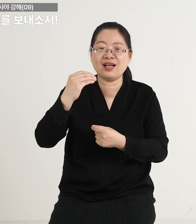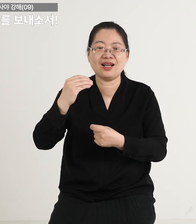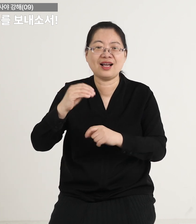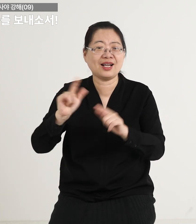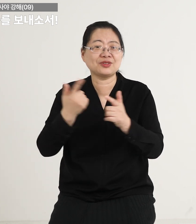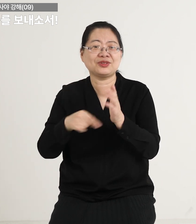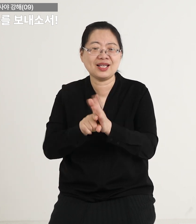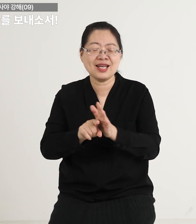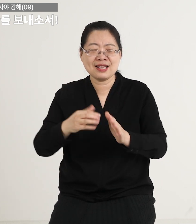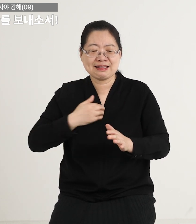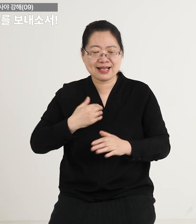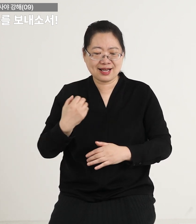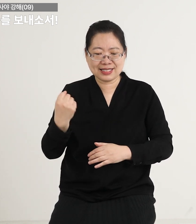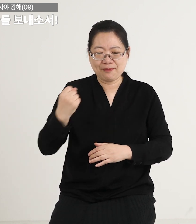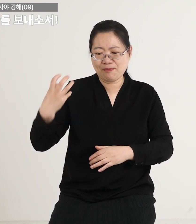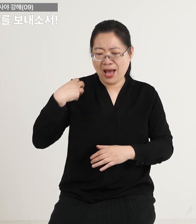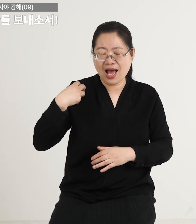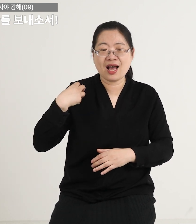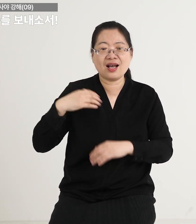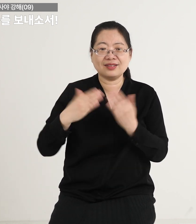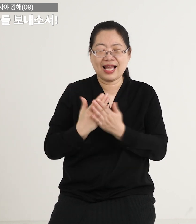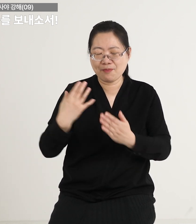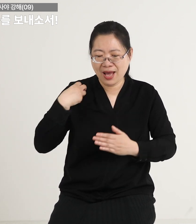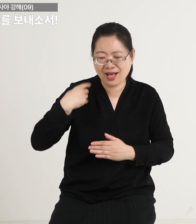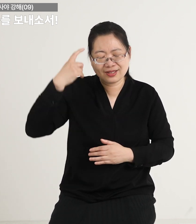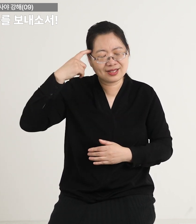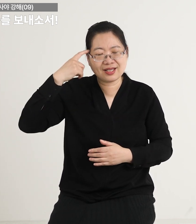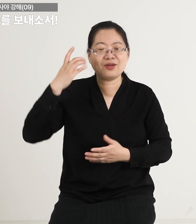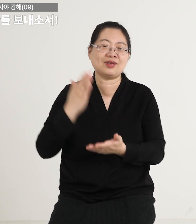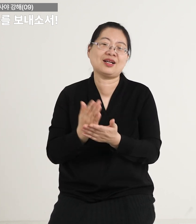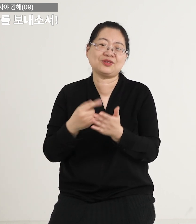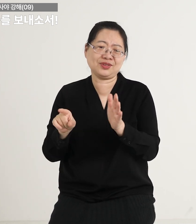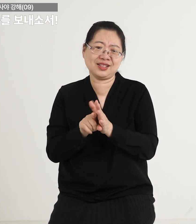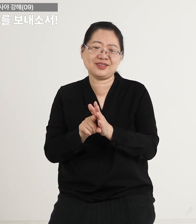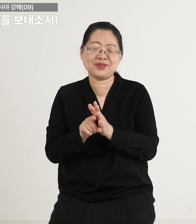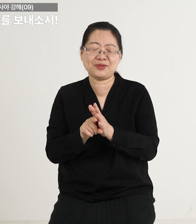서서히 플로팅 되는 거죠. 무너지는 거죠.